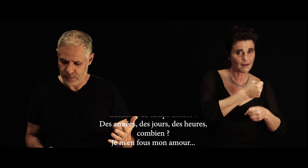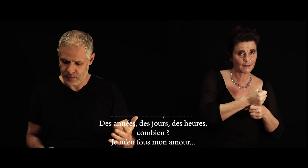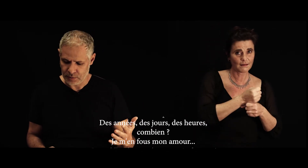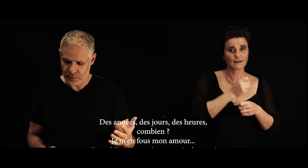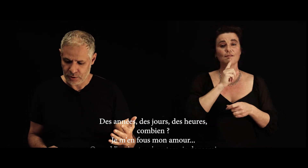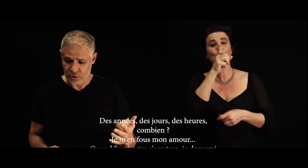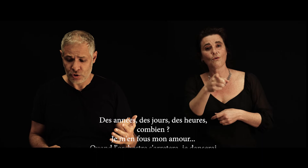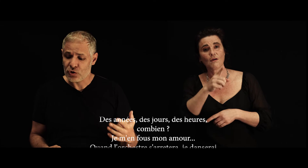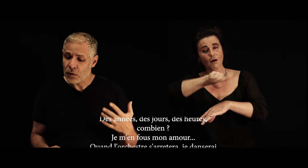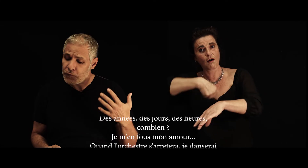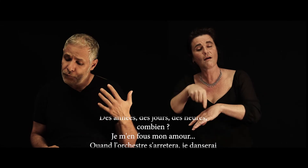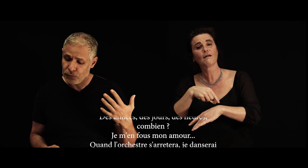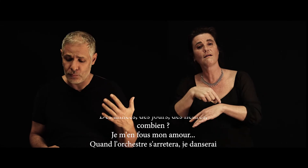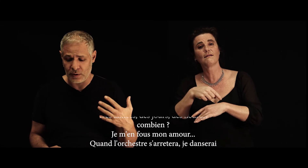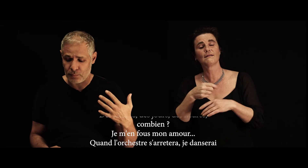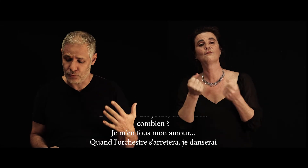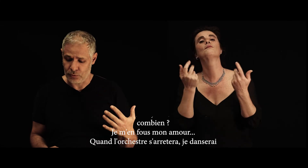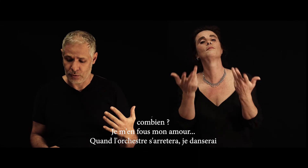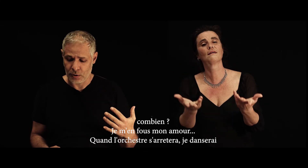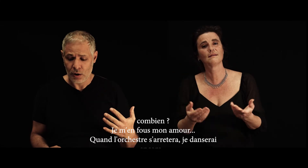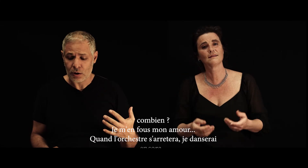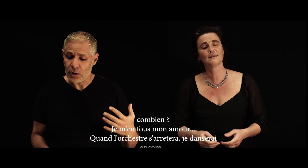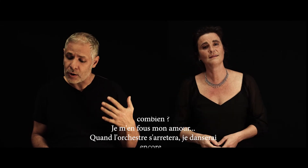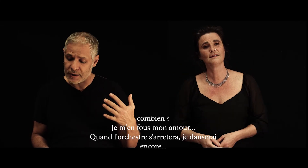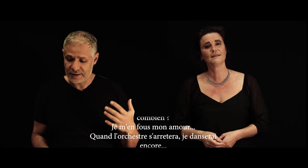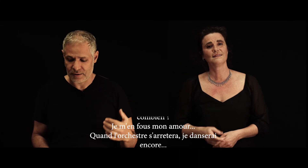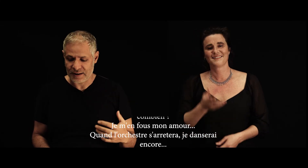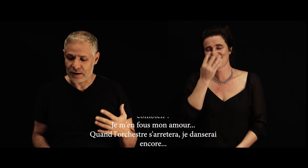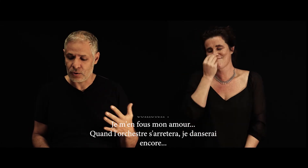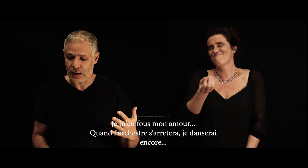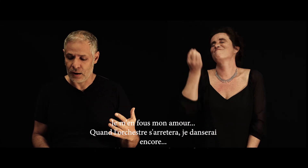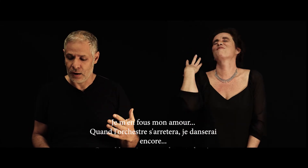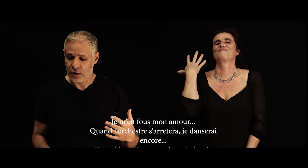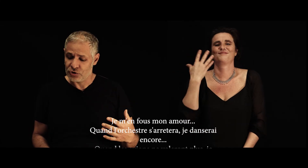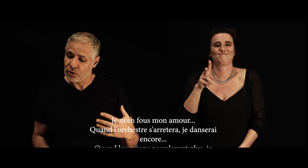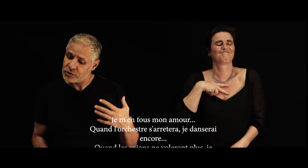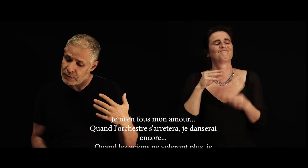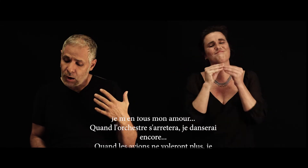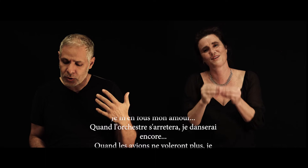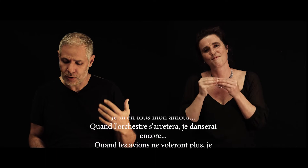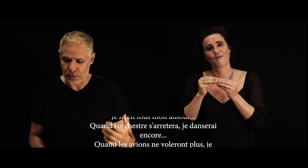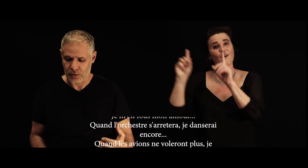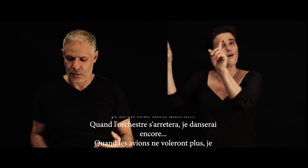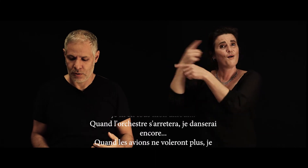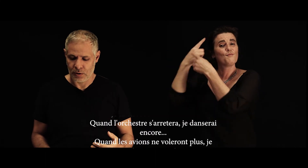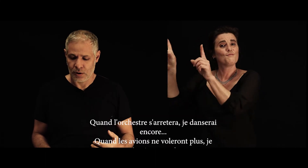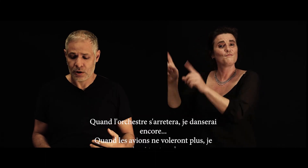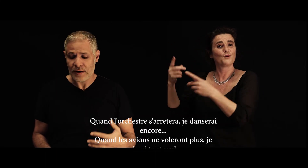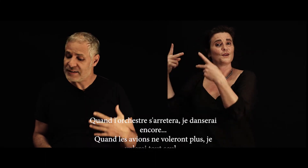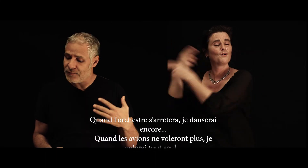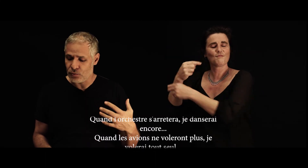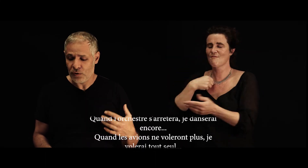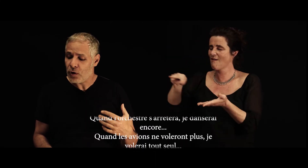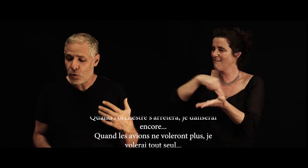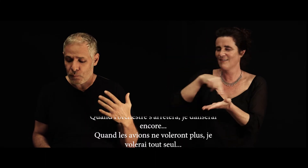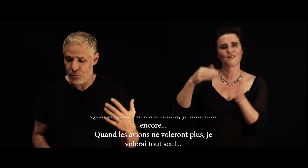combien? Je m'en fous, mon amour. Quand l'orchestre s'arrêtera, je danserai encore. Quand